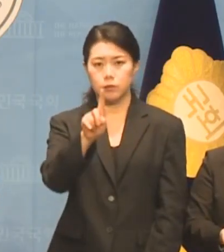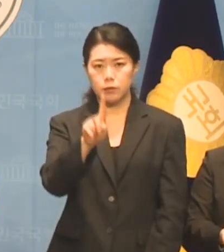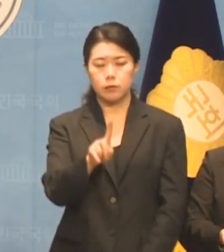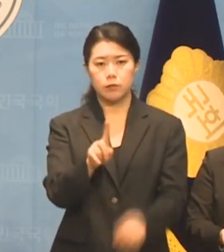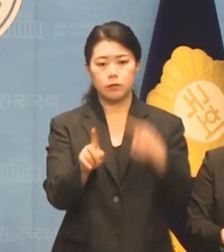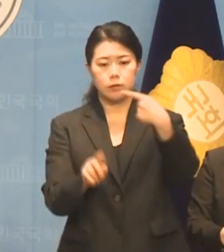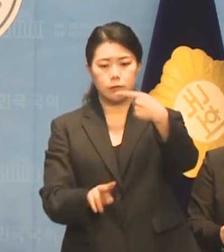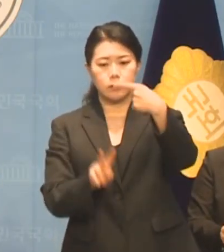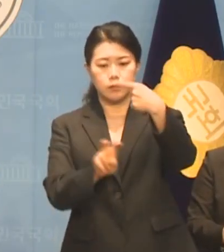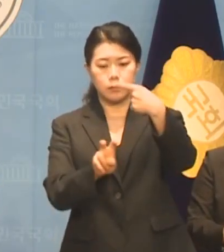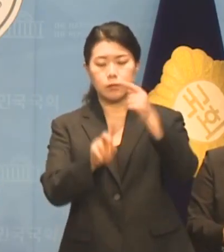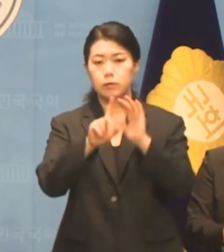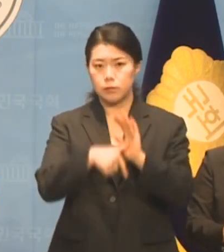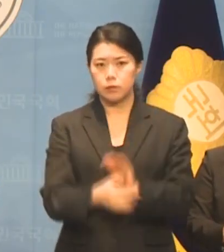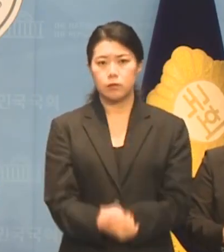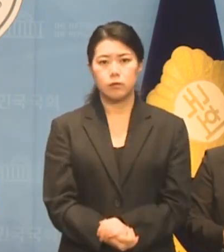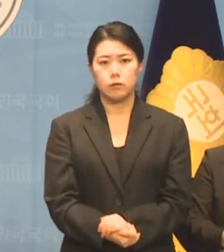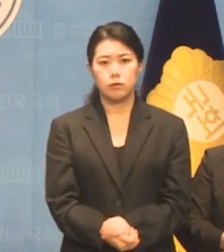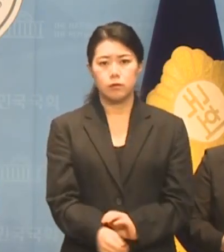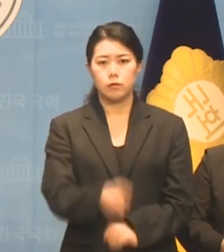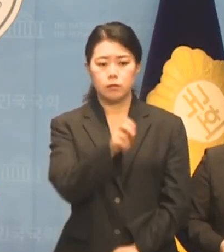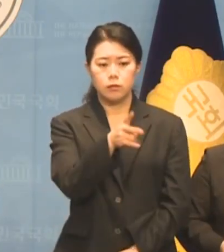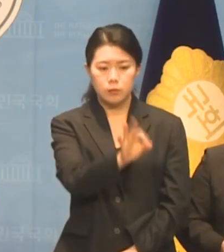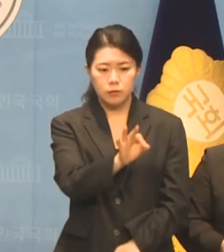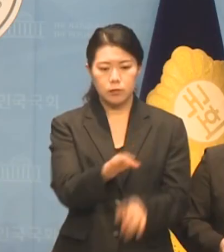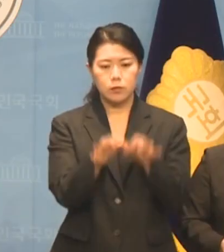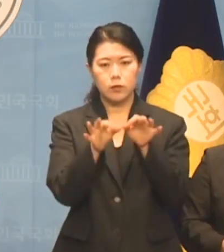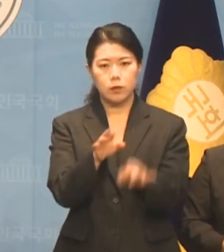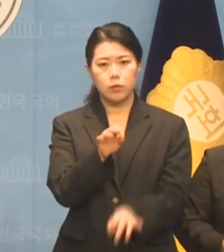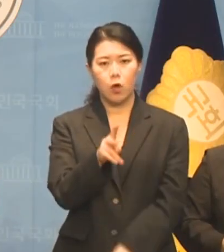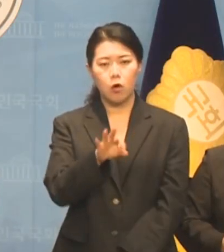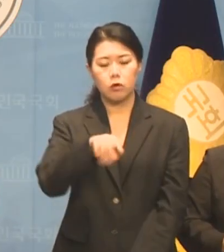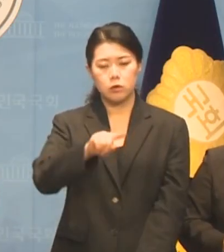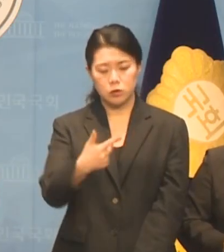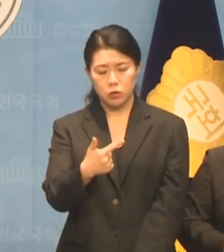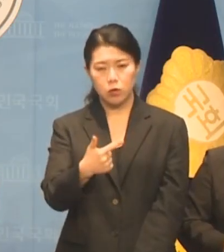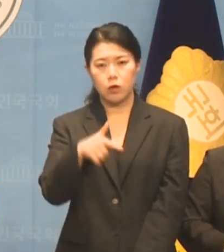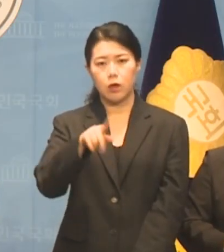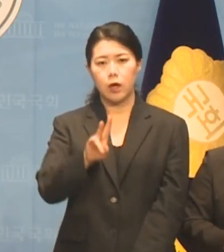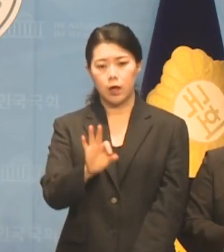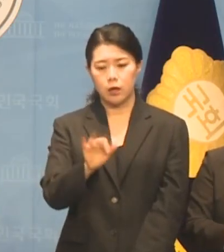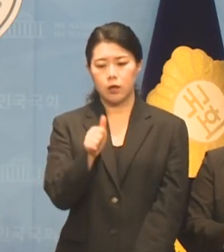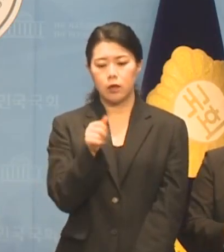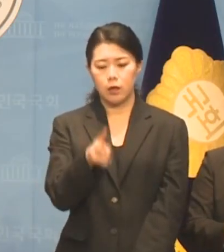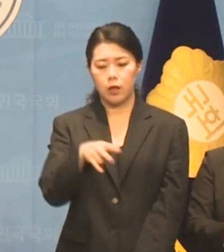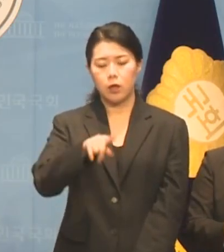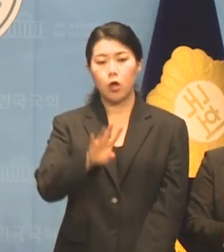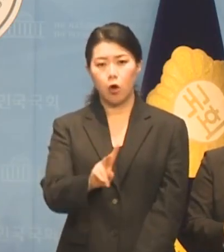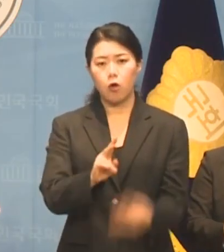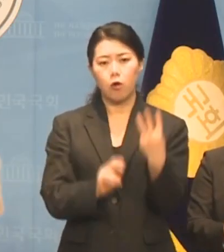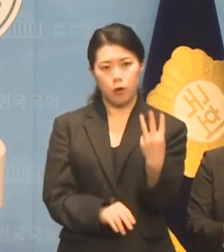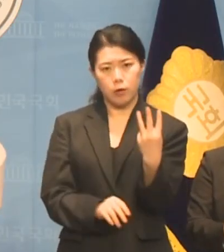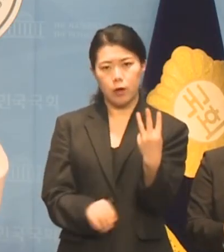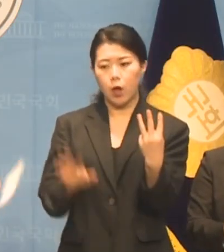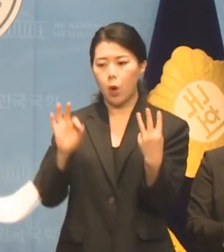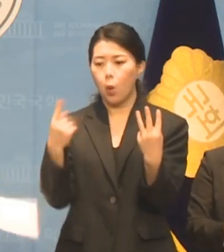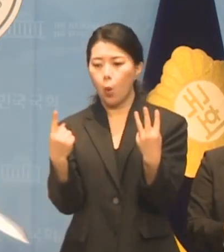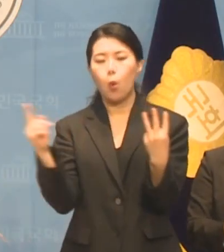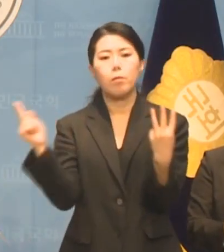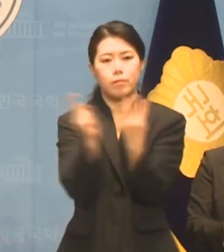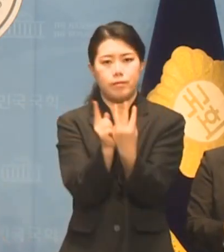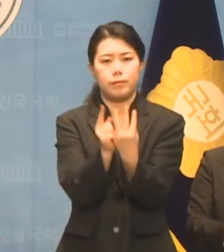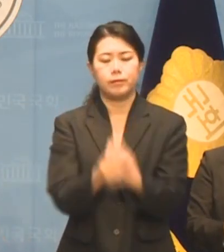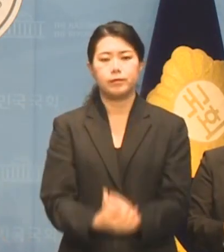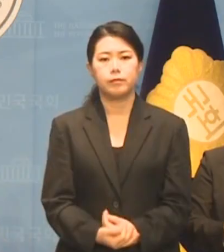2021년 1월 20일에는 명태균, 김영선, 강혜경 씨 세 사람이 오세훈 시장을